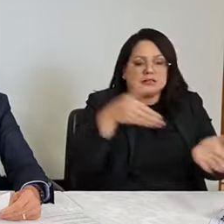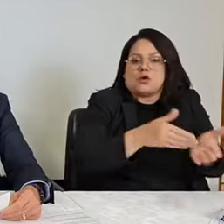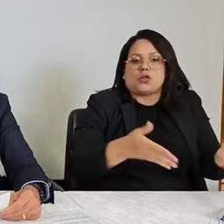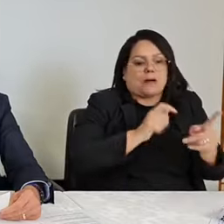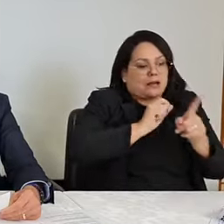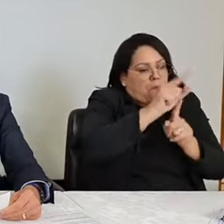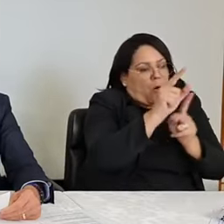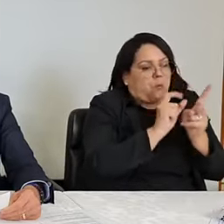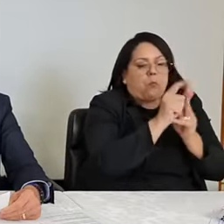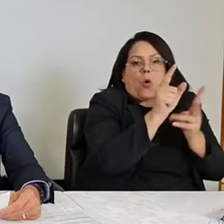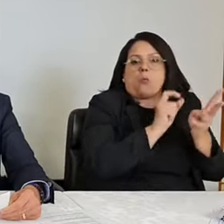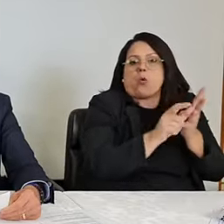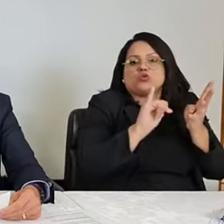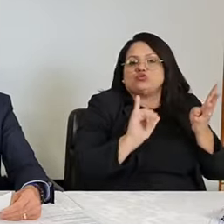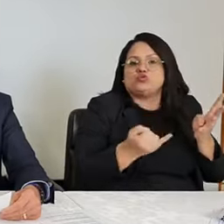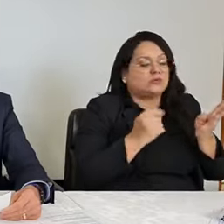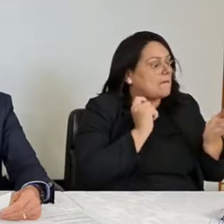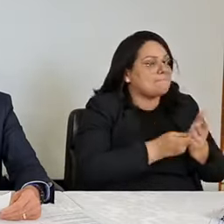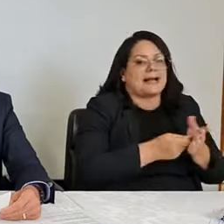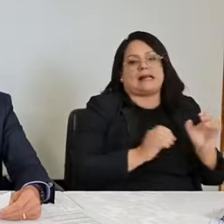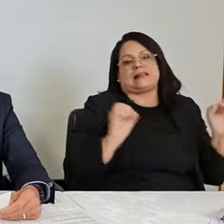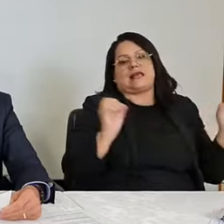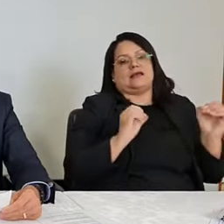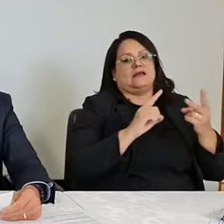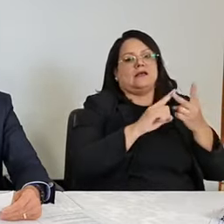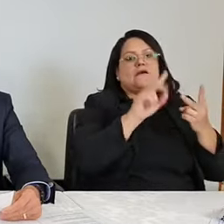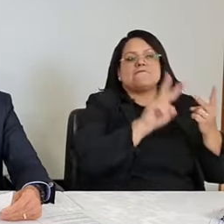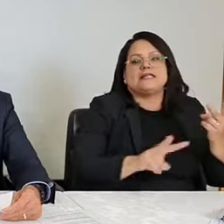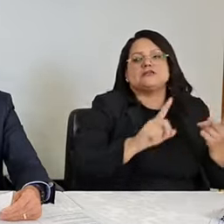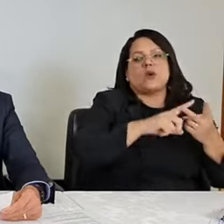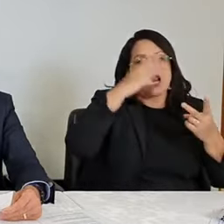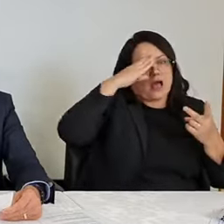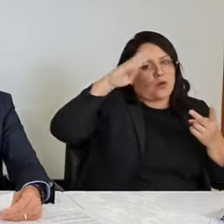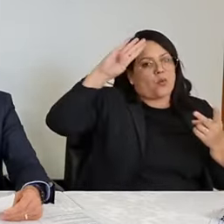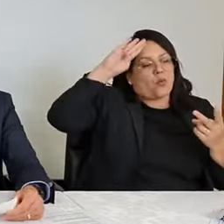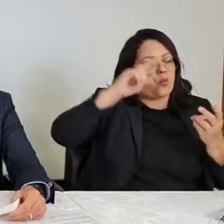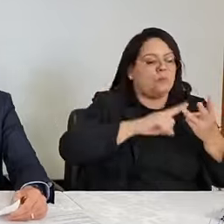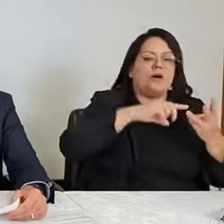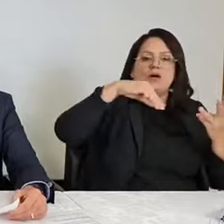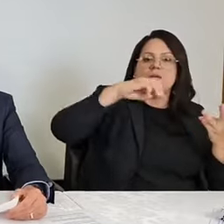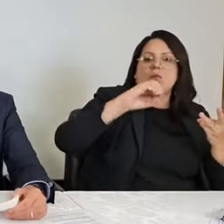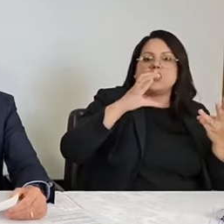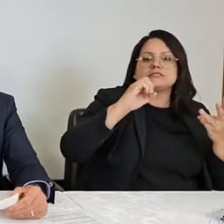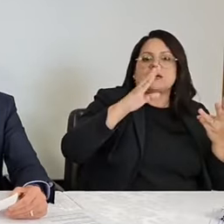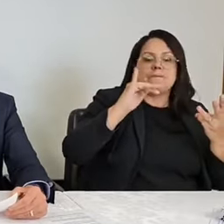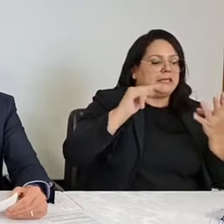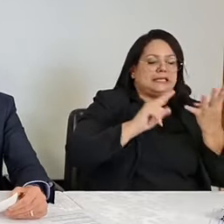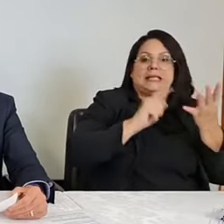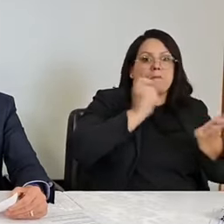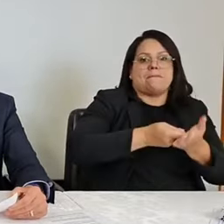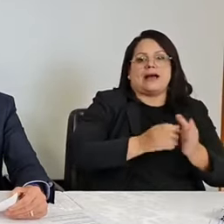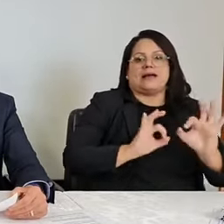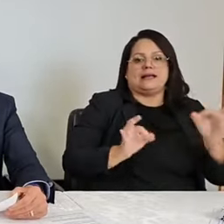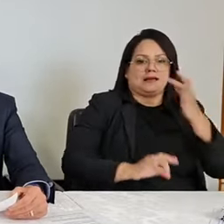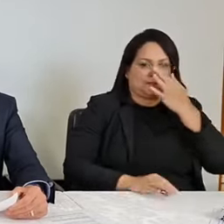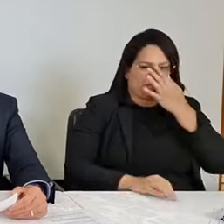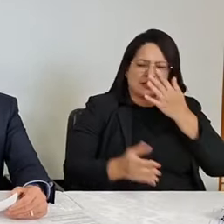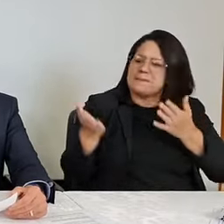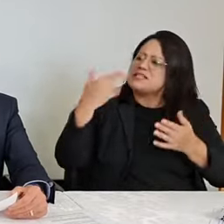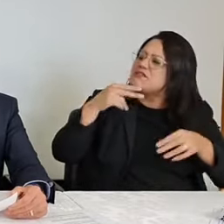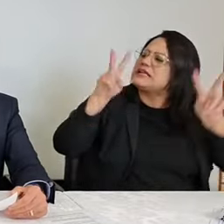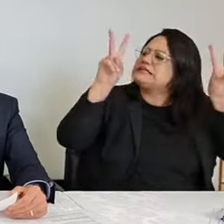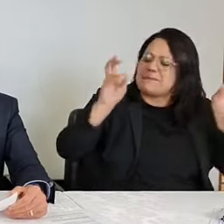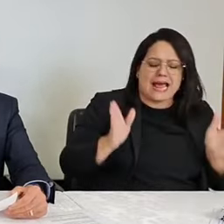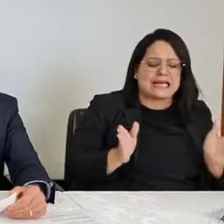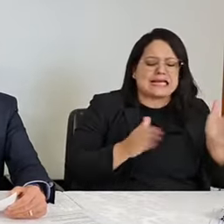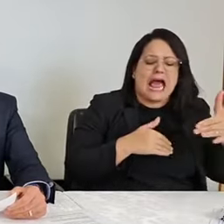aqui a questão de juros, é isso mesmo? É isso mesmo. Venezuela, Cuba, Moçambique. Então, vamos lá. Se falava no passado sobre caixa preta da BNDES. Teve